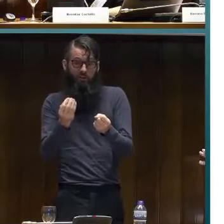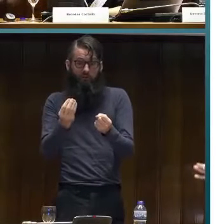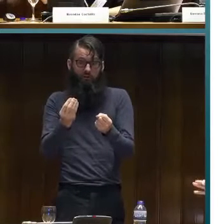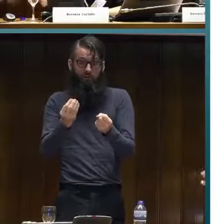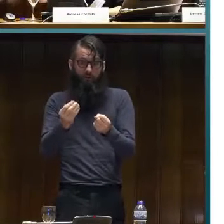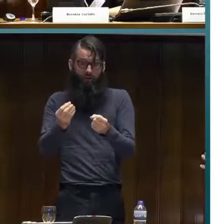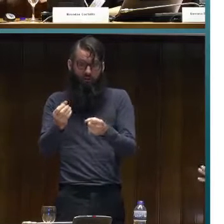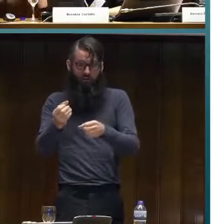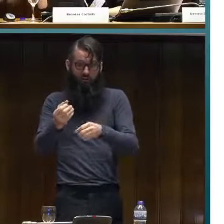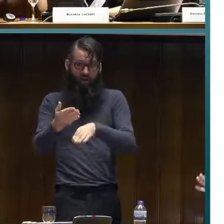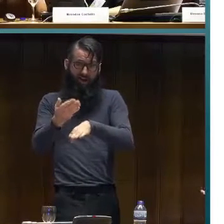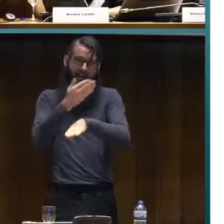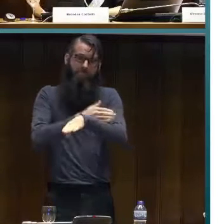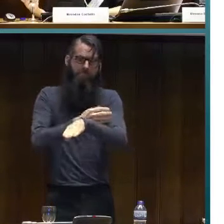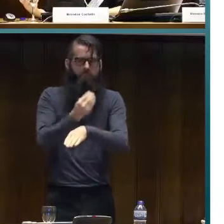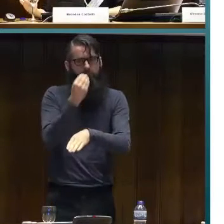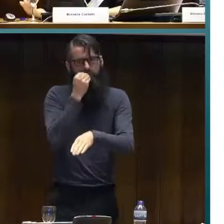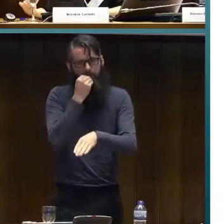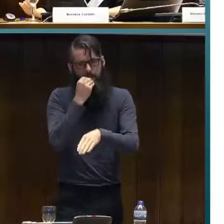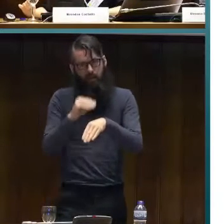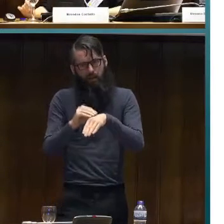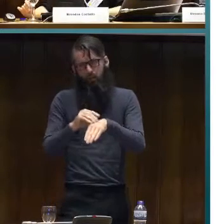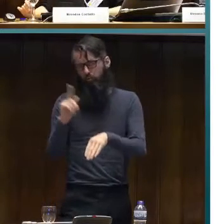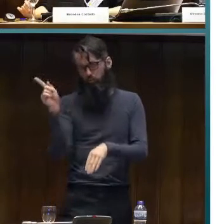individuo particular en un contexto espaciotemporal.